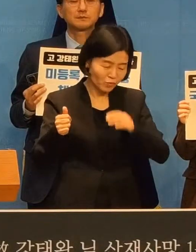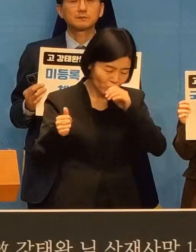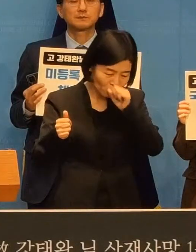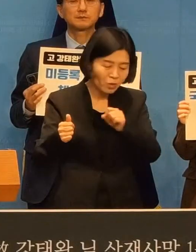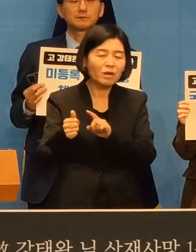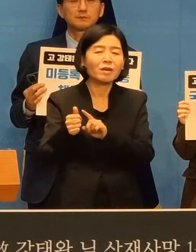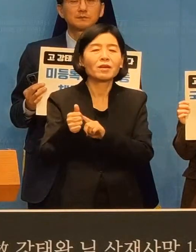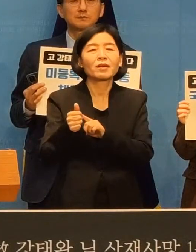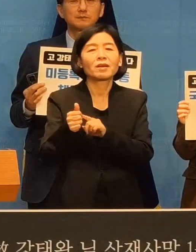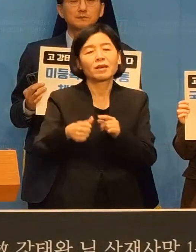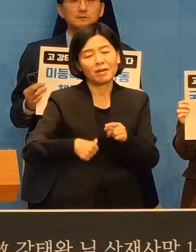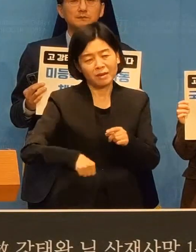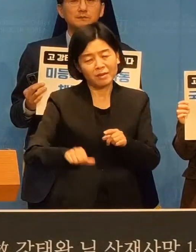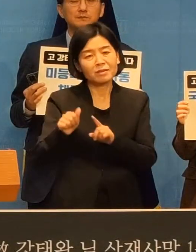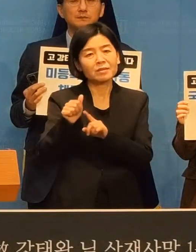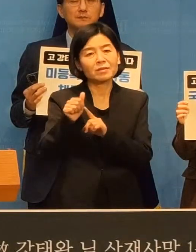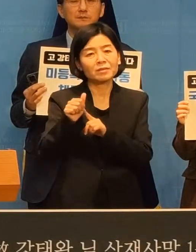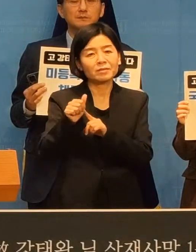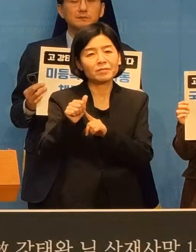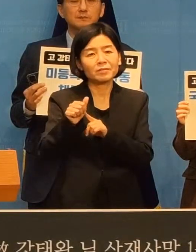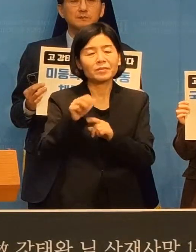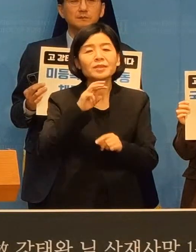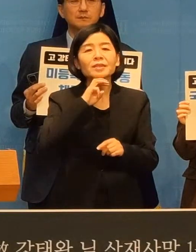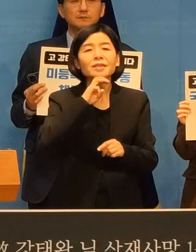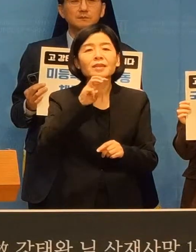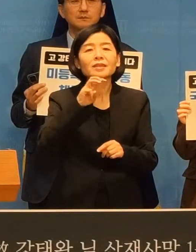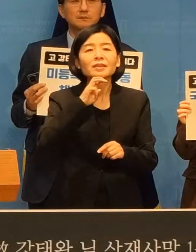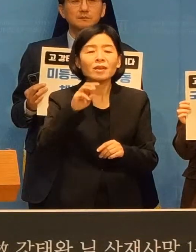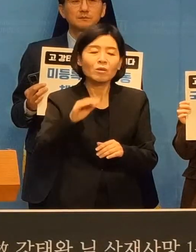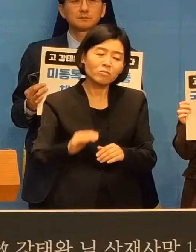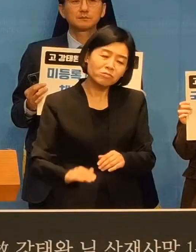아들이었어요. 태환이는 30살이